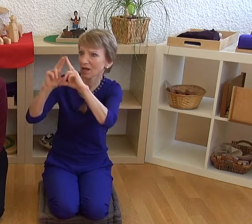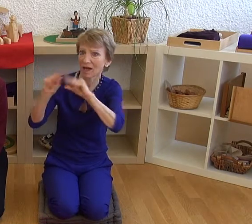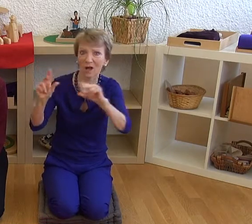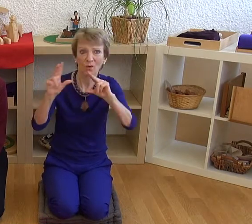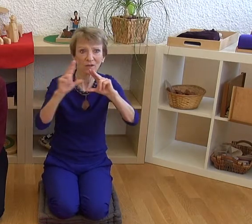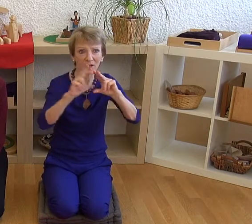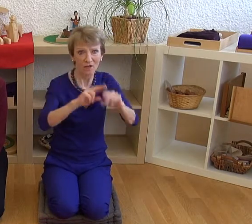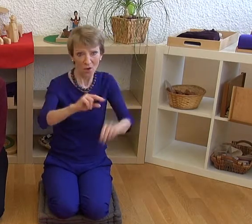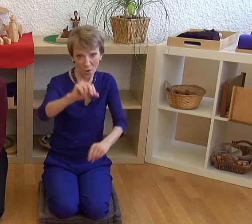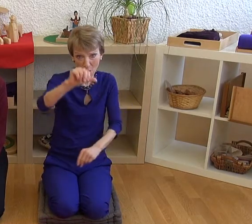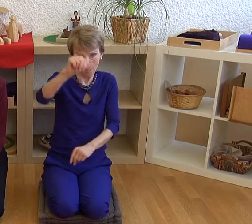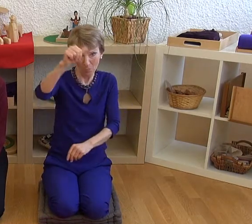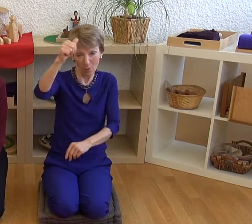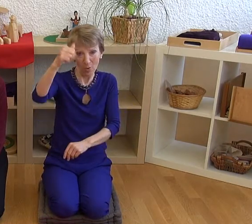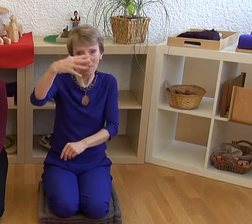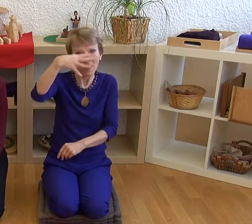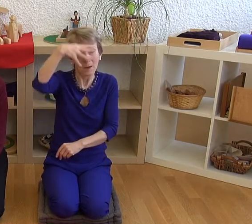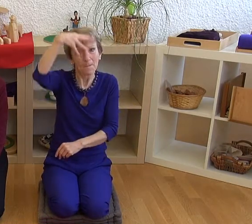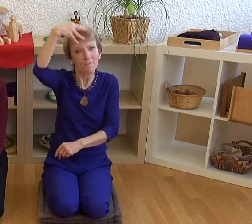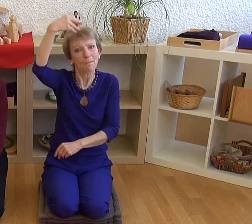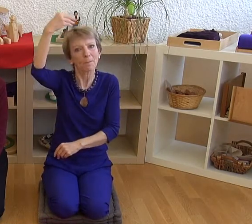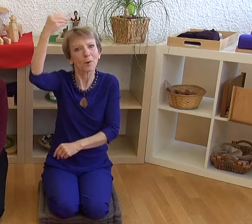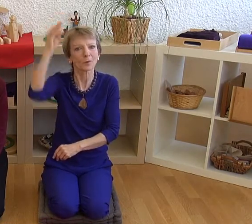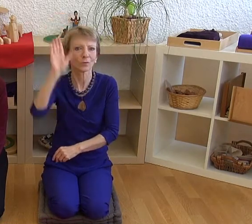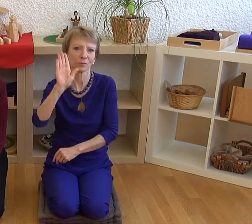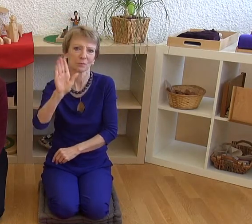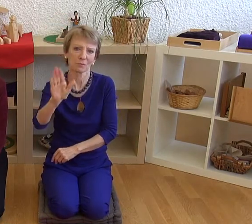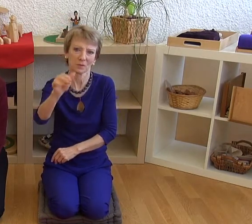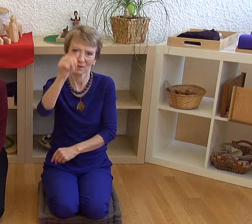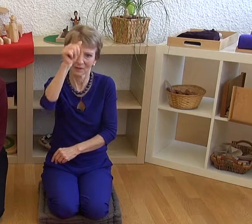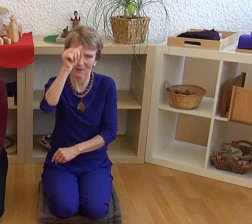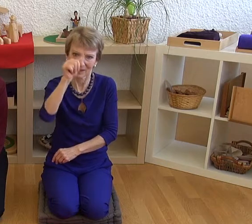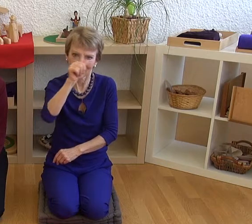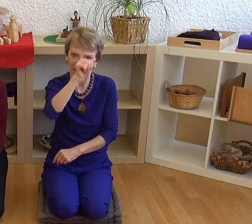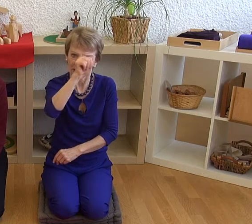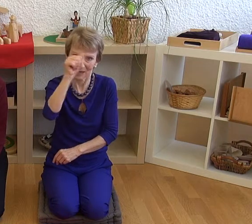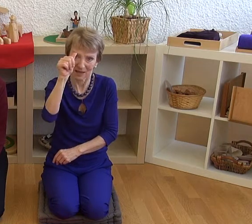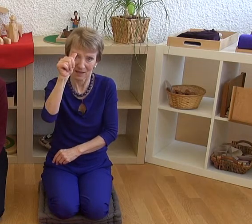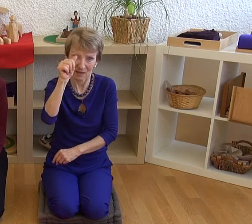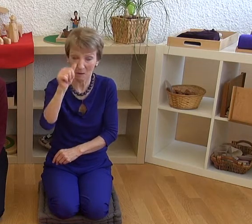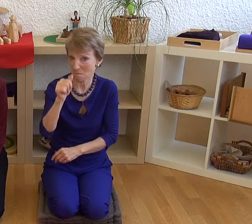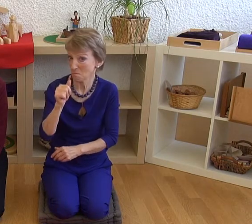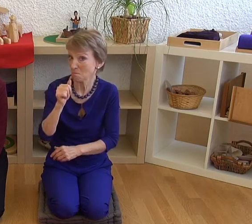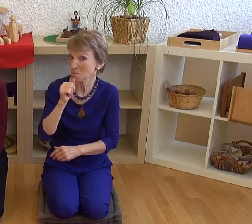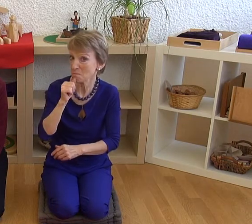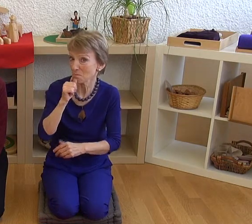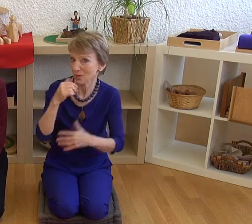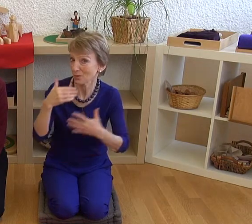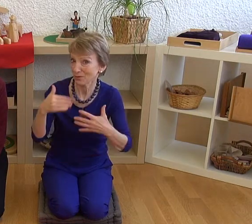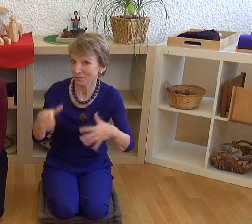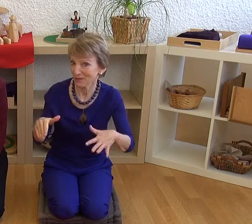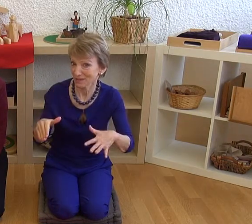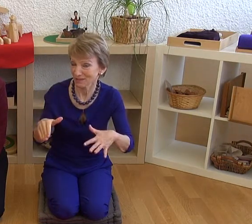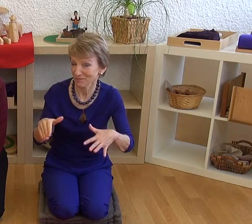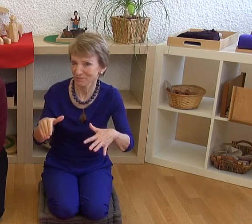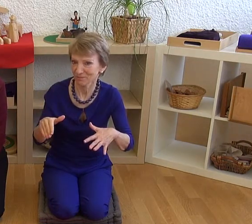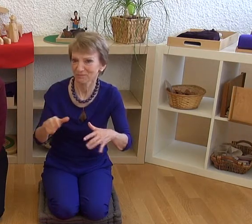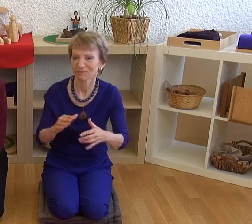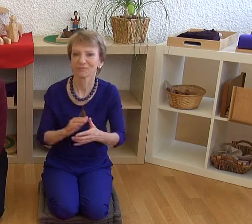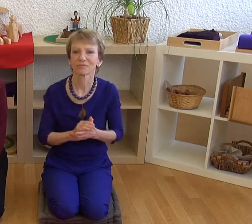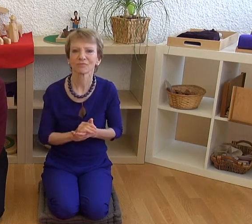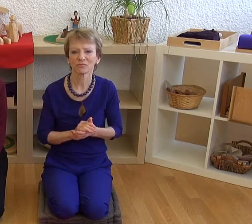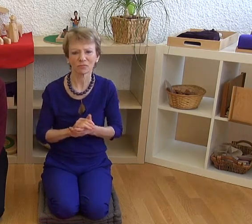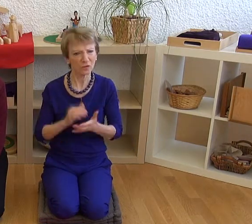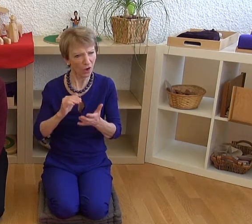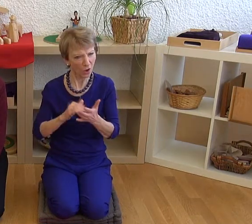C'était la première Pentecôte chrétienne. Mais cela n'est pas terminé. Cela